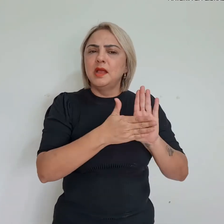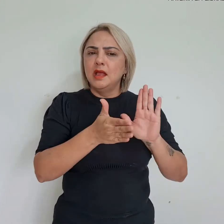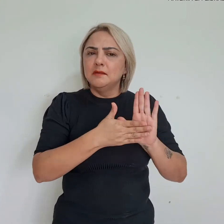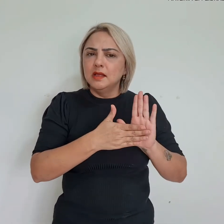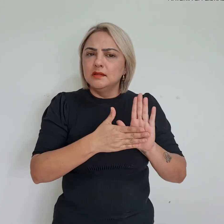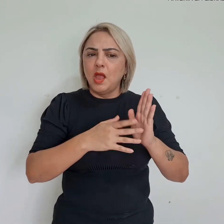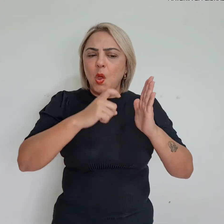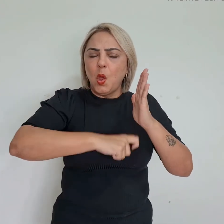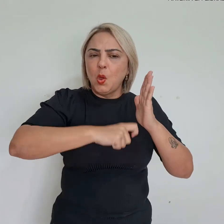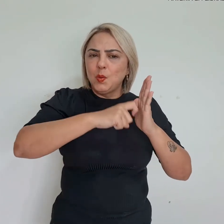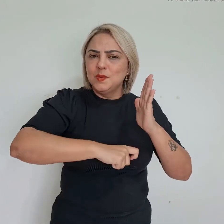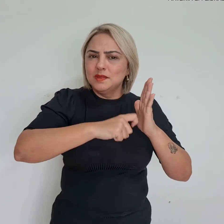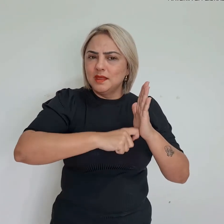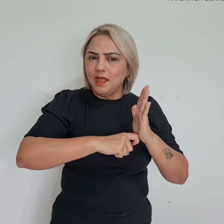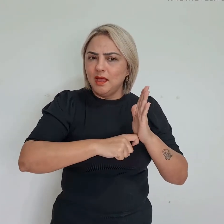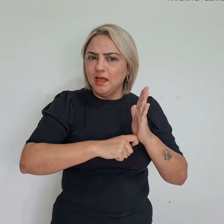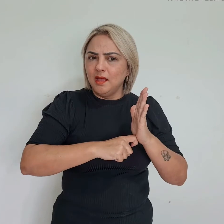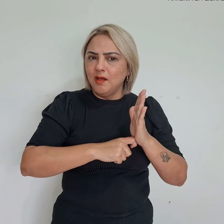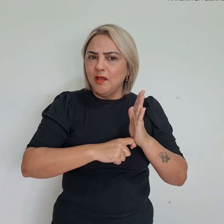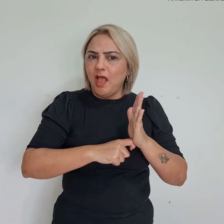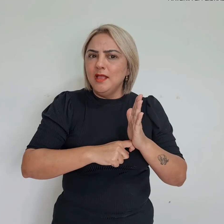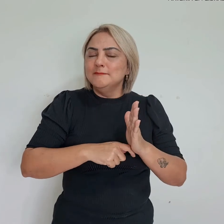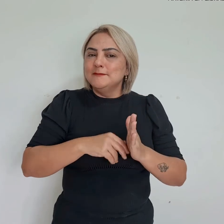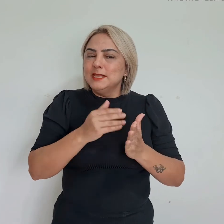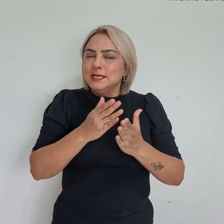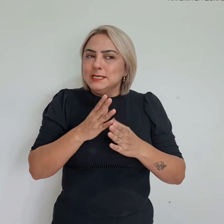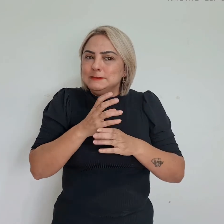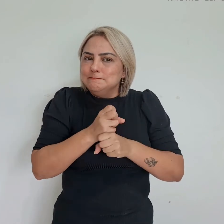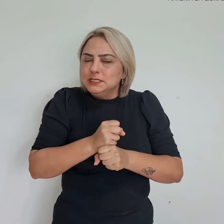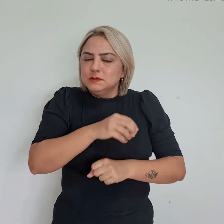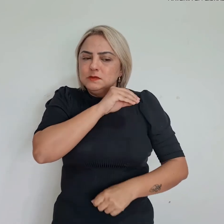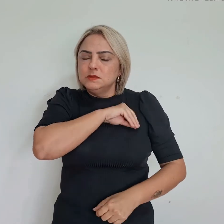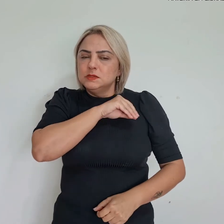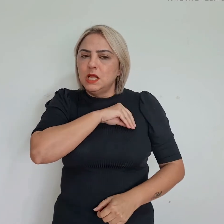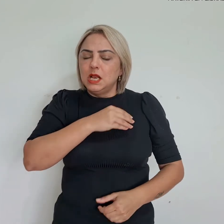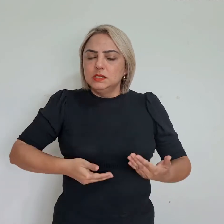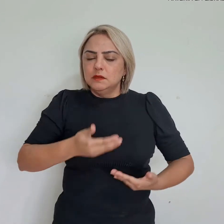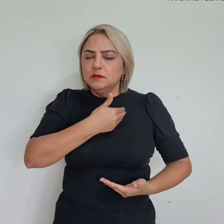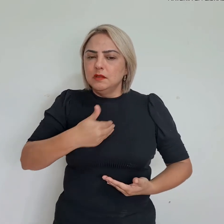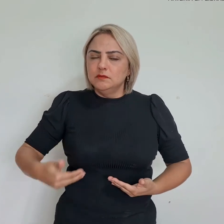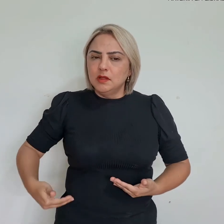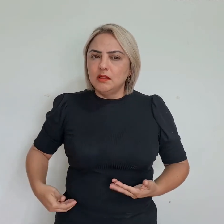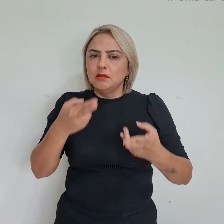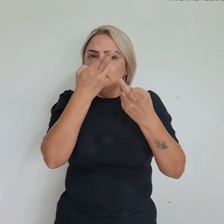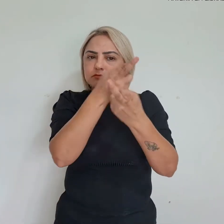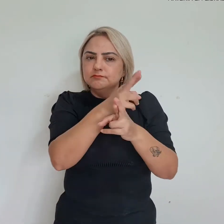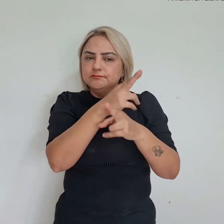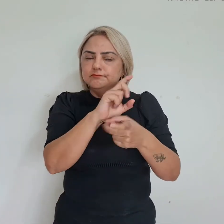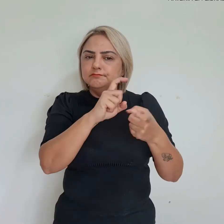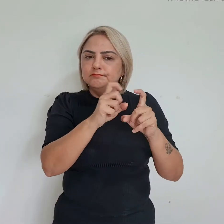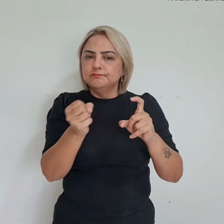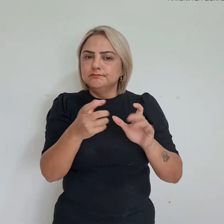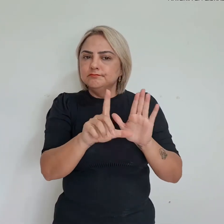o ajuste fiscal, arroxo do salário dos servidores públicos, reforma